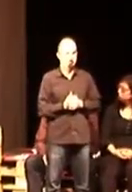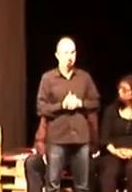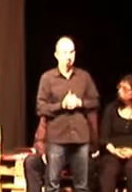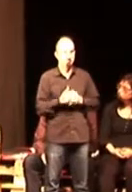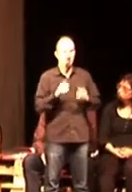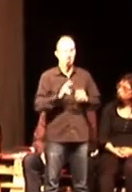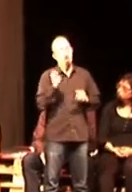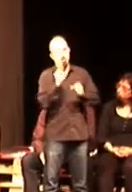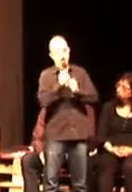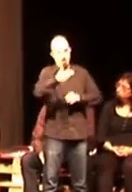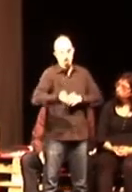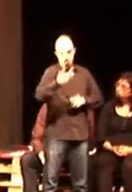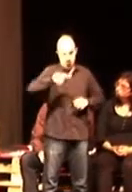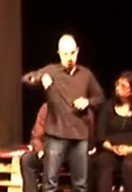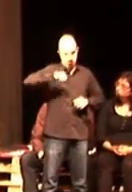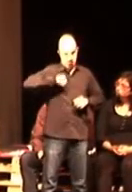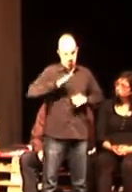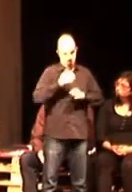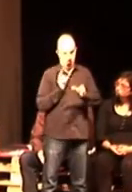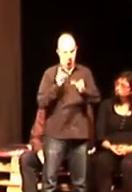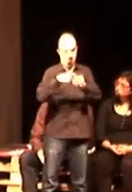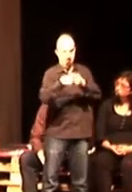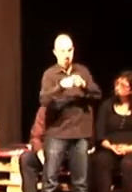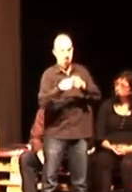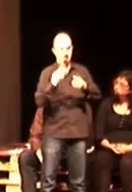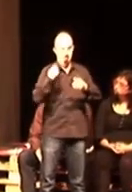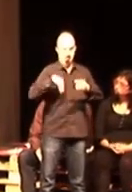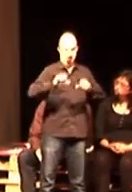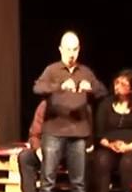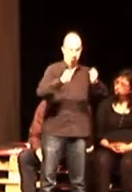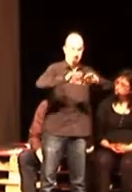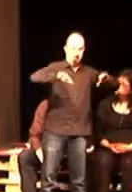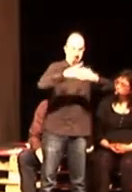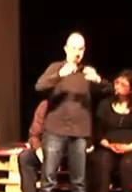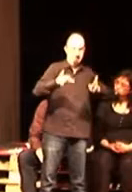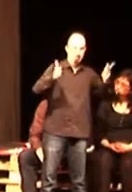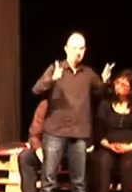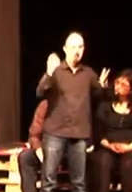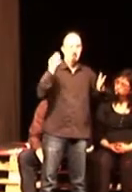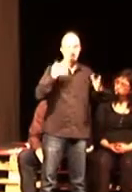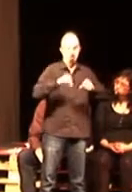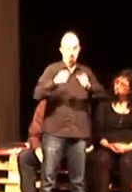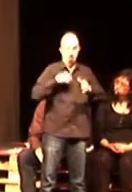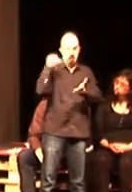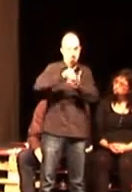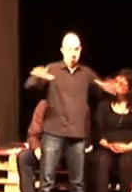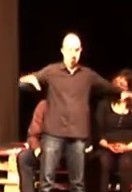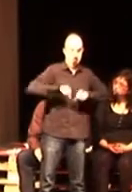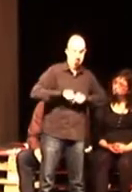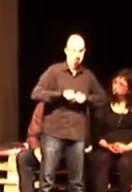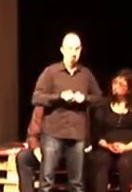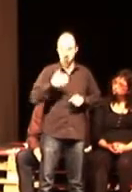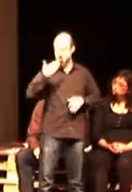I un altre treball important que tenim des de la participació, des d'aquesta ruptura democràtica, és que hem de trencar amb el centralisme.